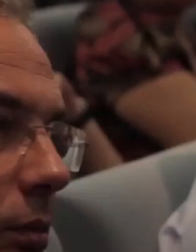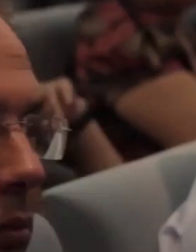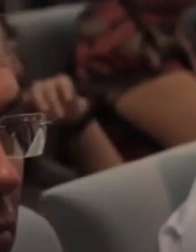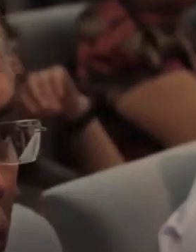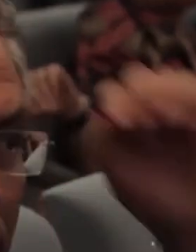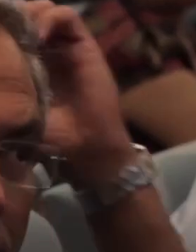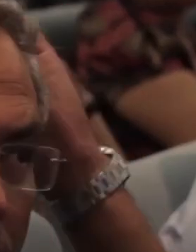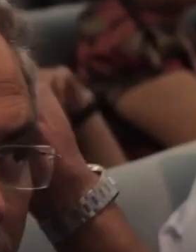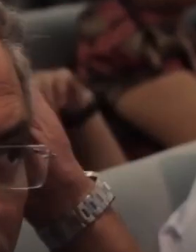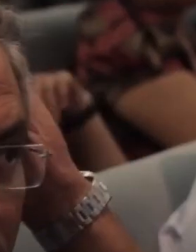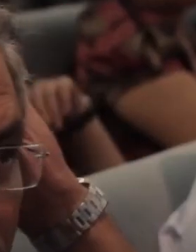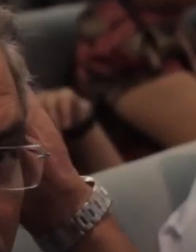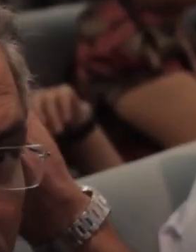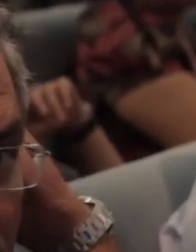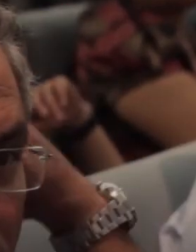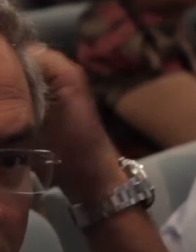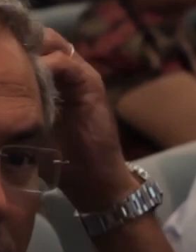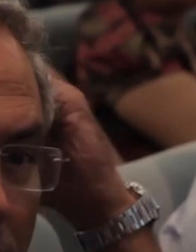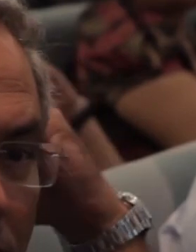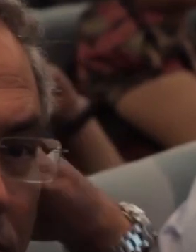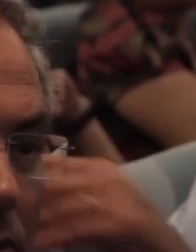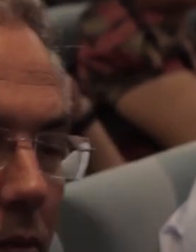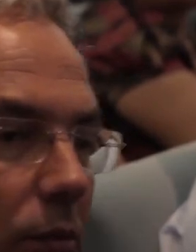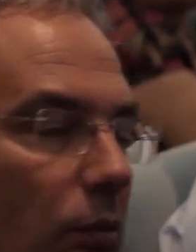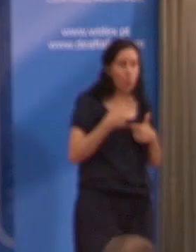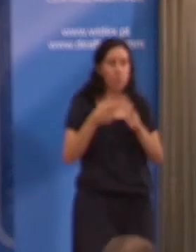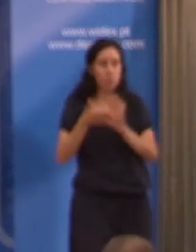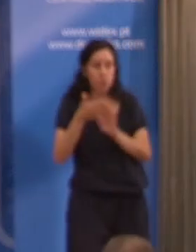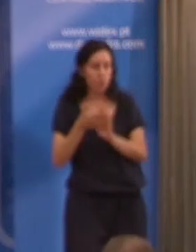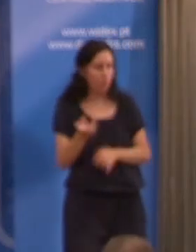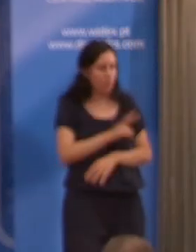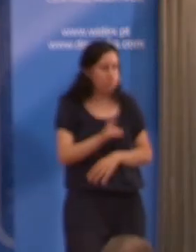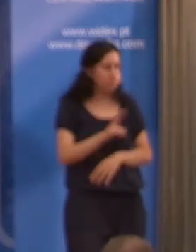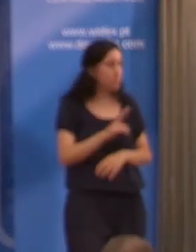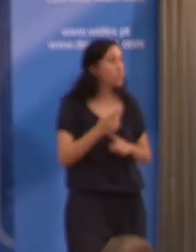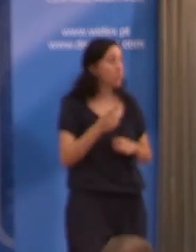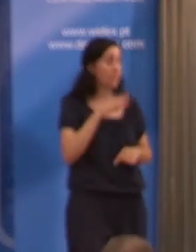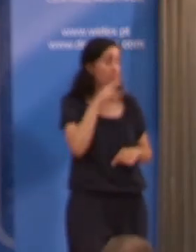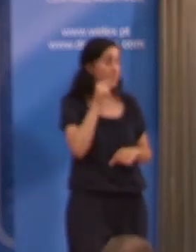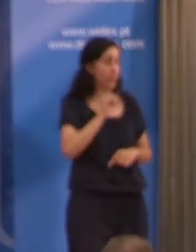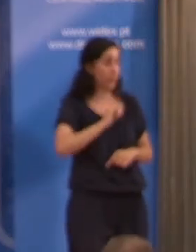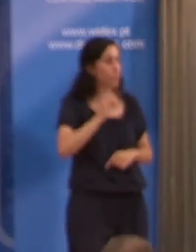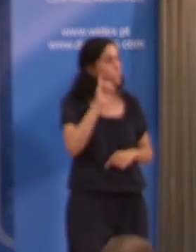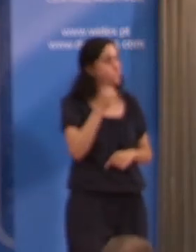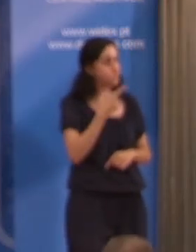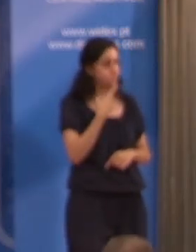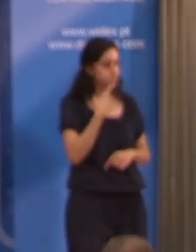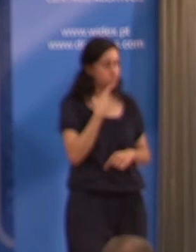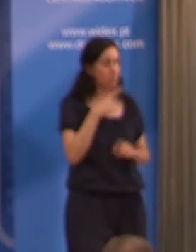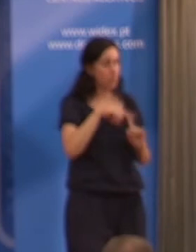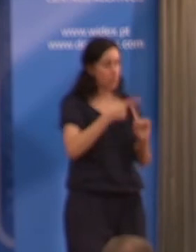há 10 anos atrás, se calhar eu não podia estar aqui convosco. Meus pais eram surdos. Nasci